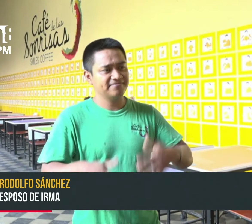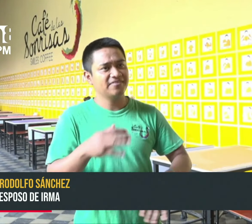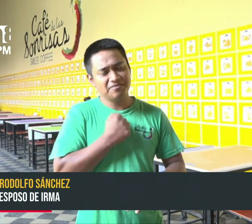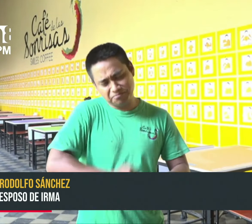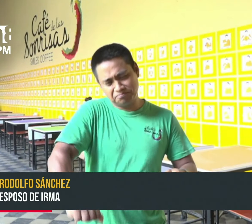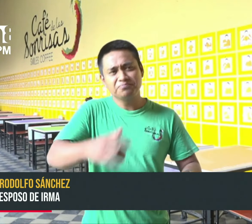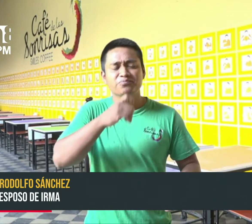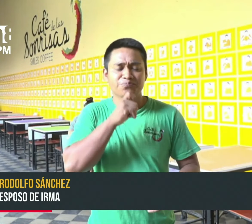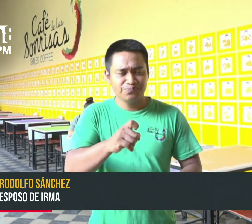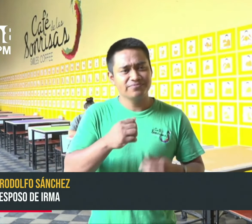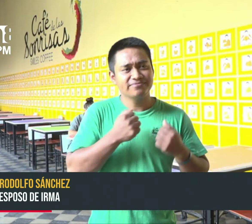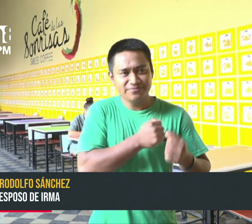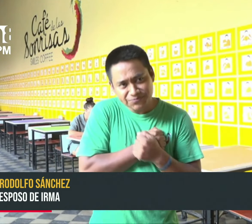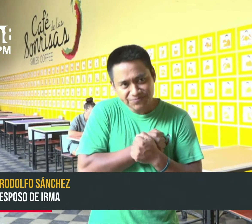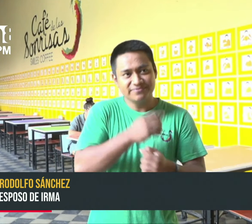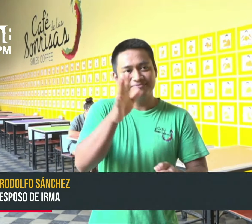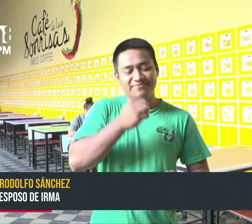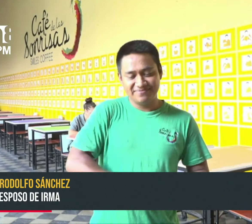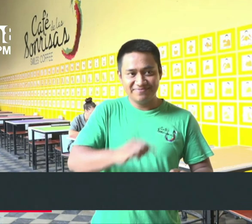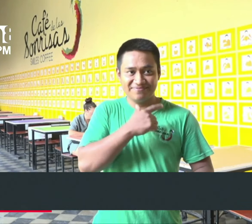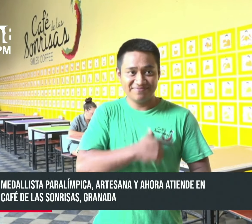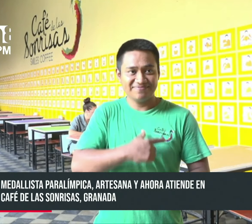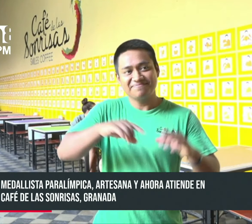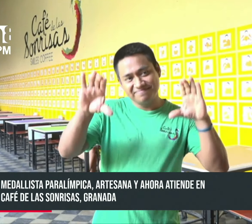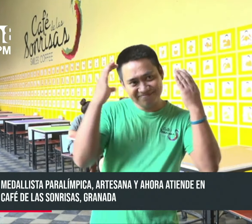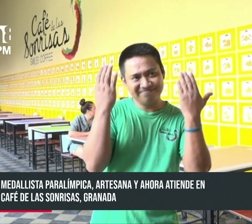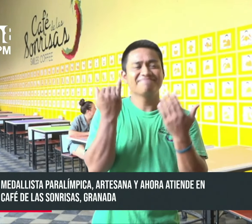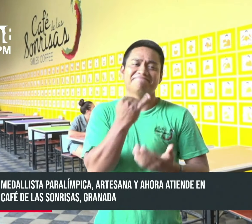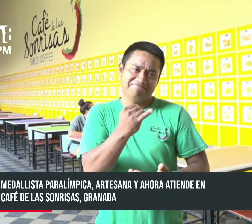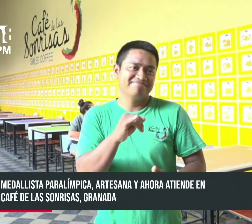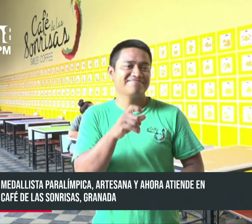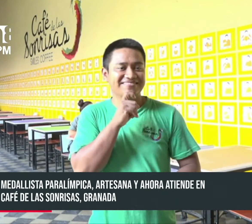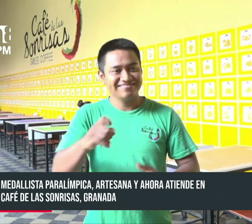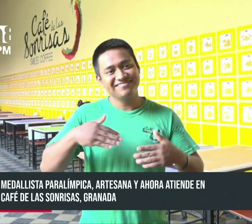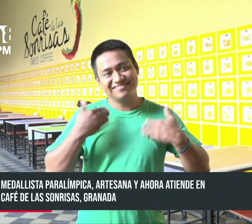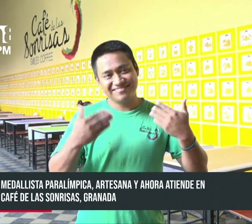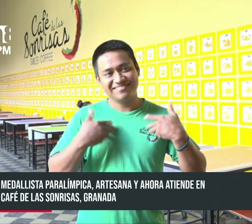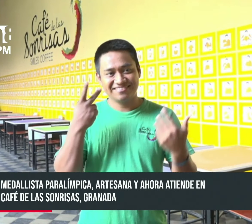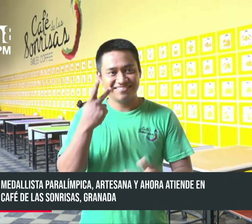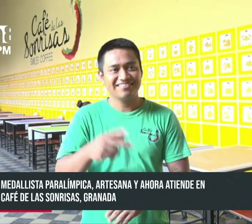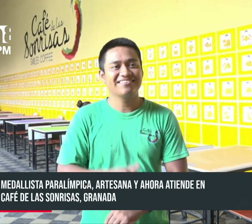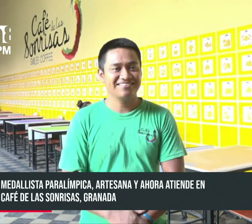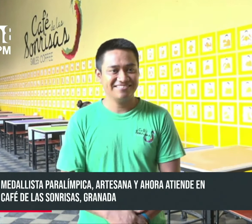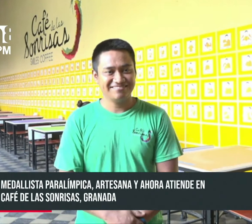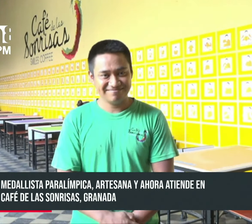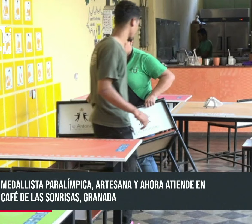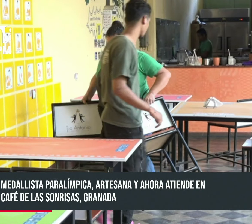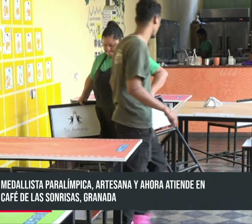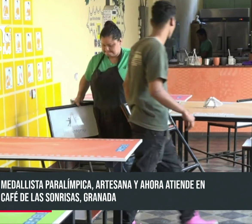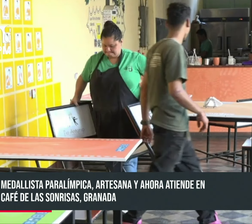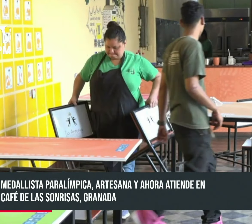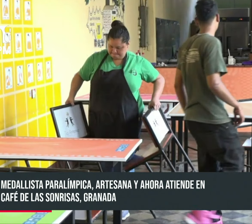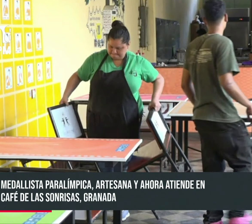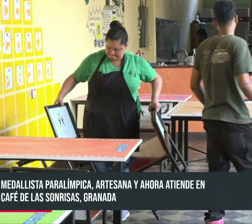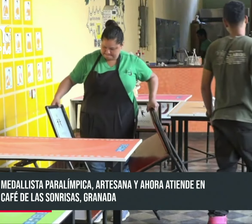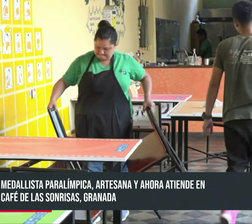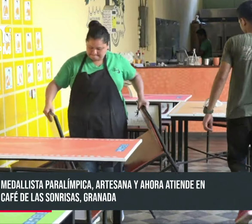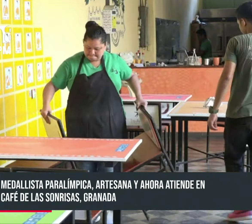una comunicación, tenemos hoy un hijo que vivimos muy felices. Así que me siento muy feliz con ella. Con más de 12 años en Café de